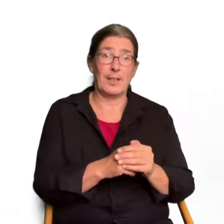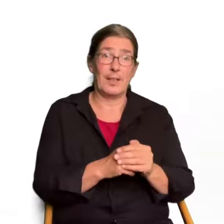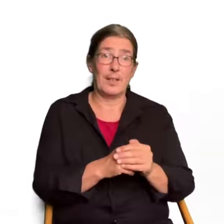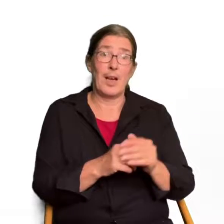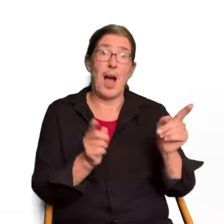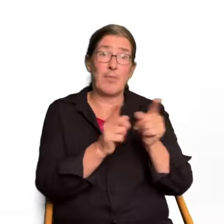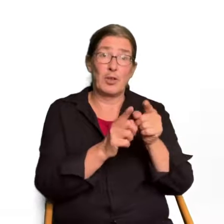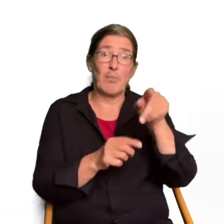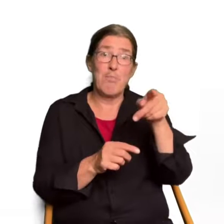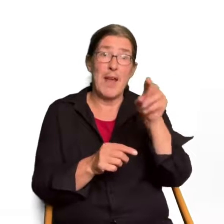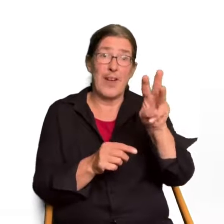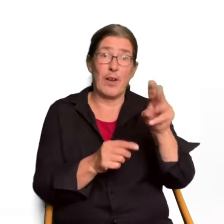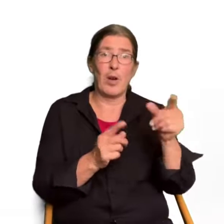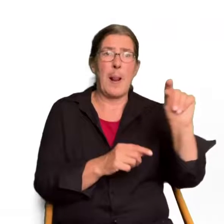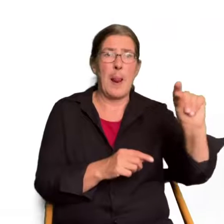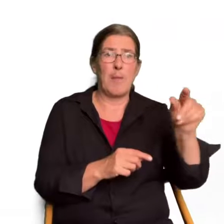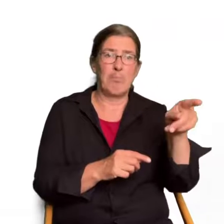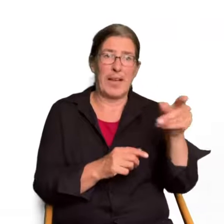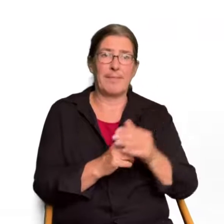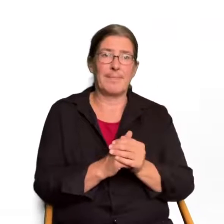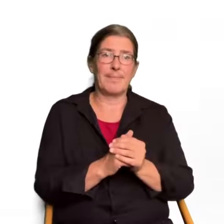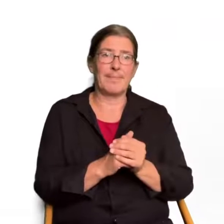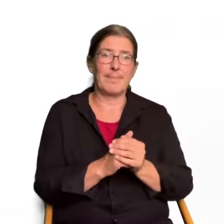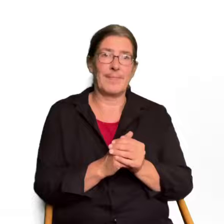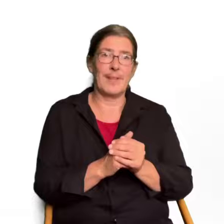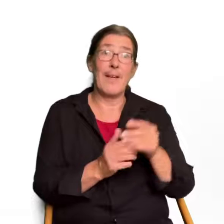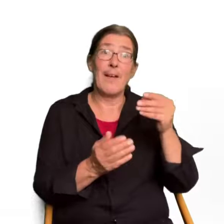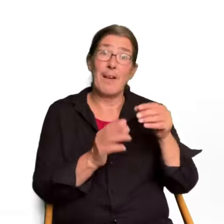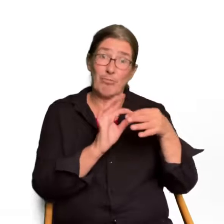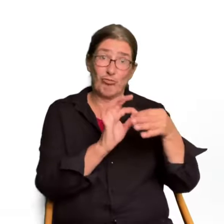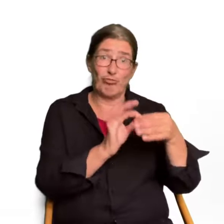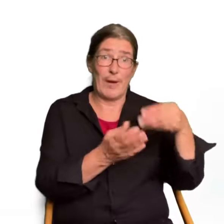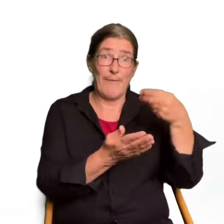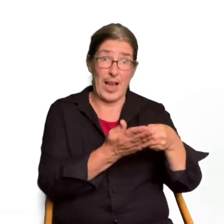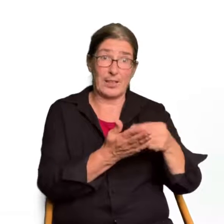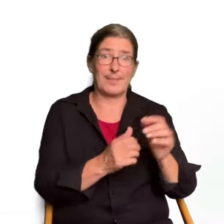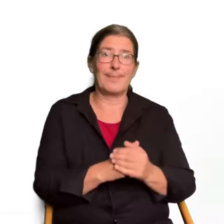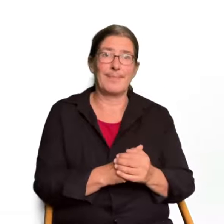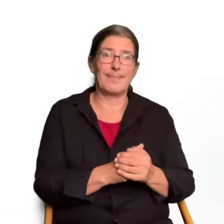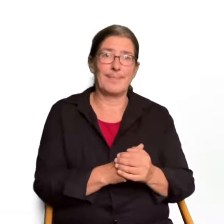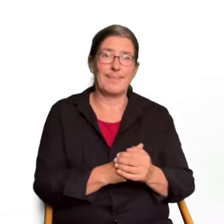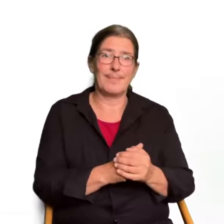die Abkürzung ist PW oder kleines p es geht wieder um den Wert